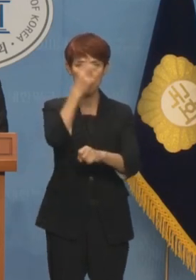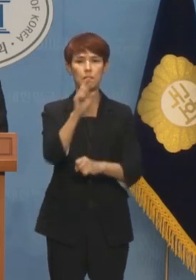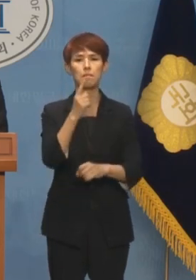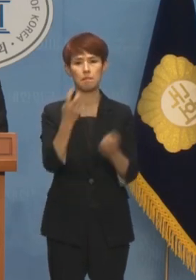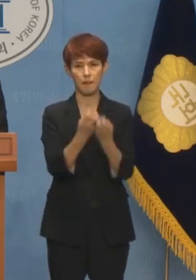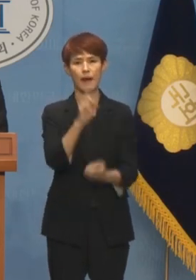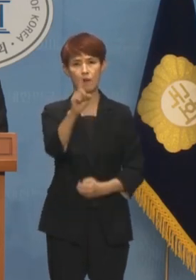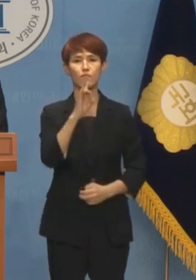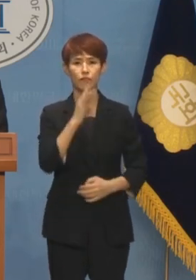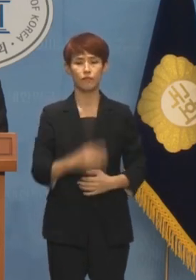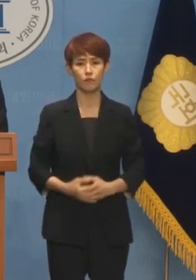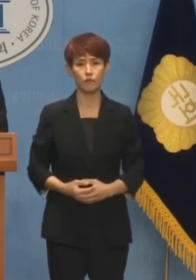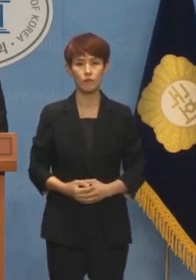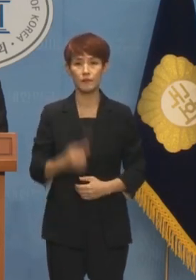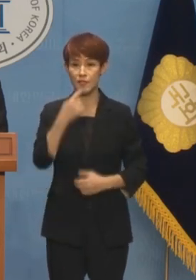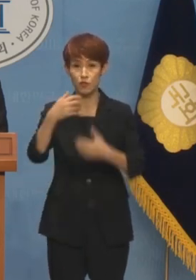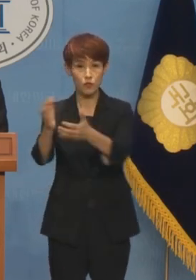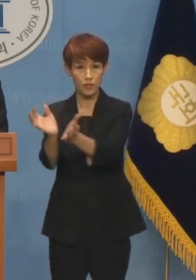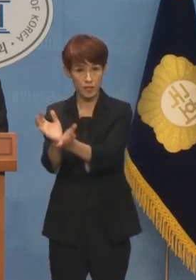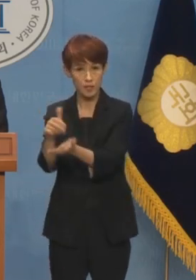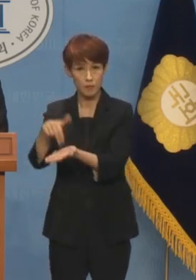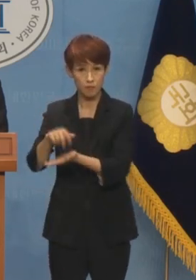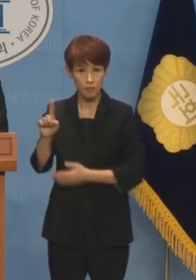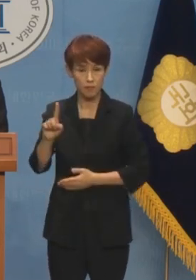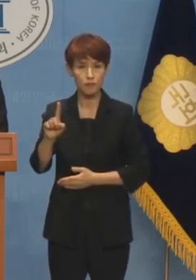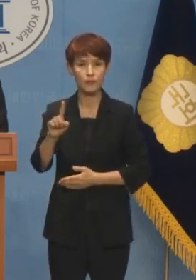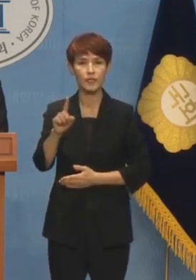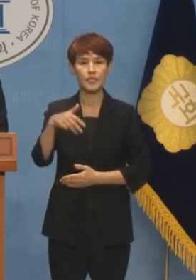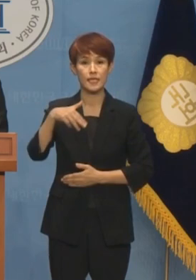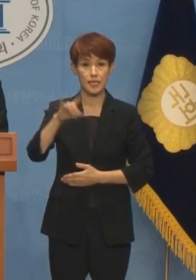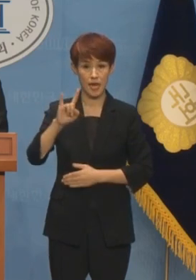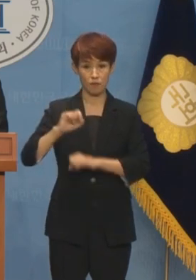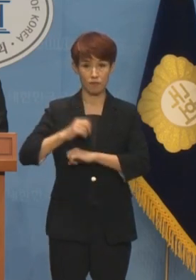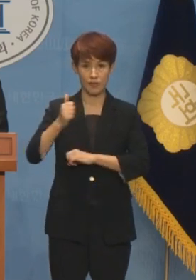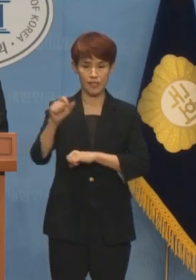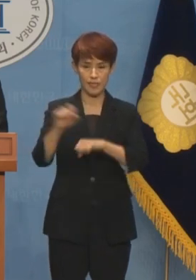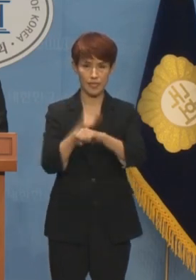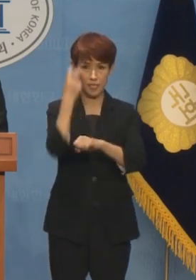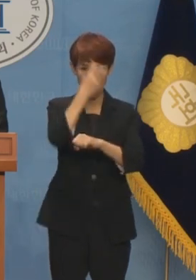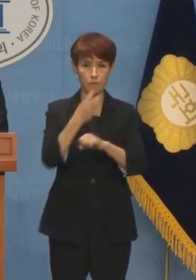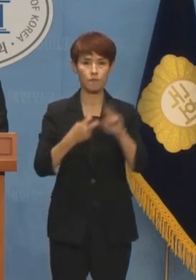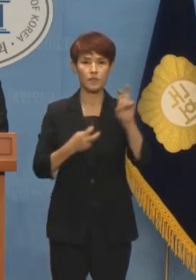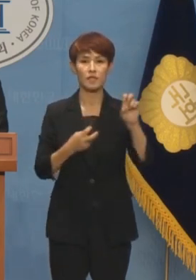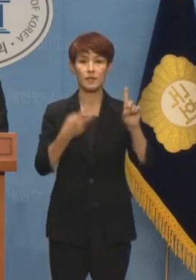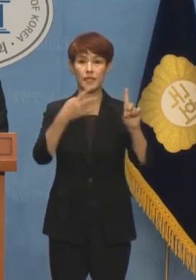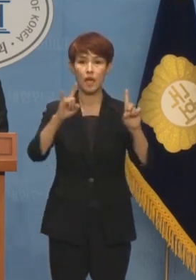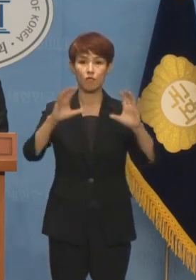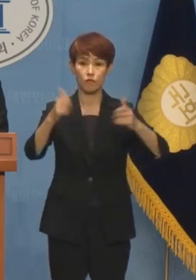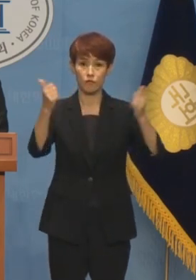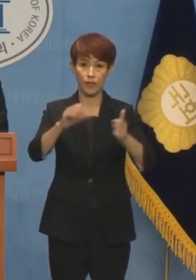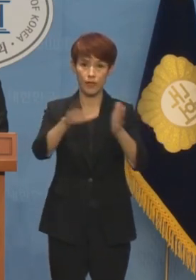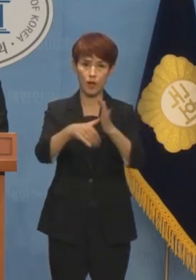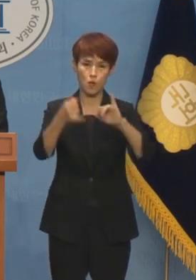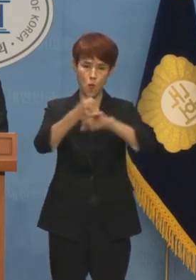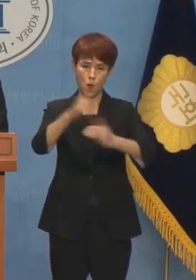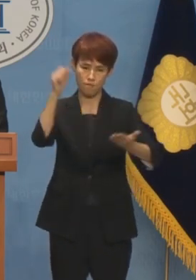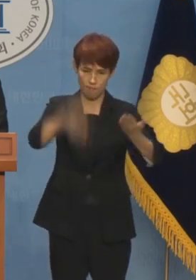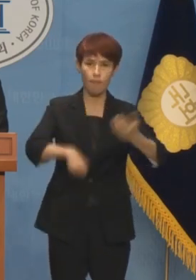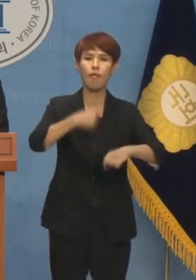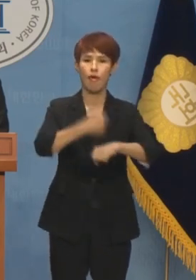없습니다. 더불어민주당은 최상병 특검을 21대 국회에서 반드시 통과시키겠습니다.